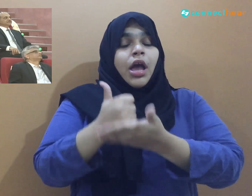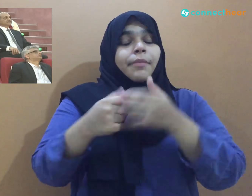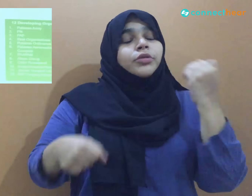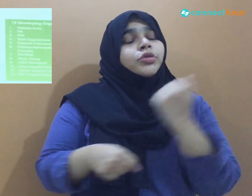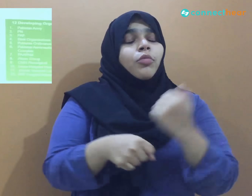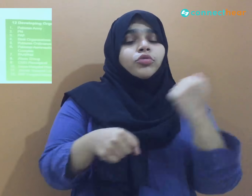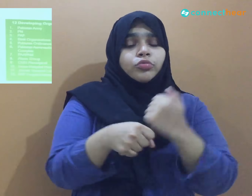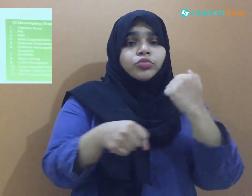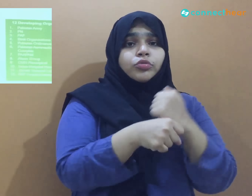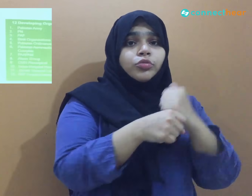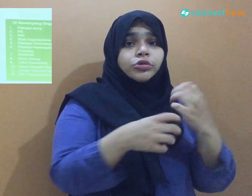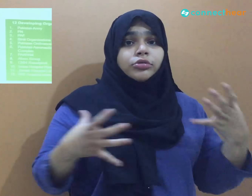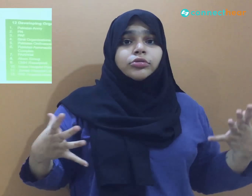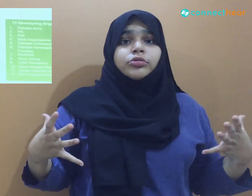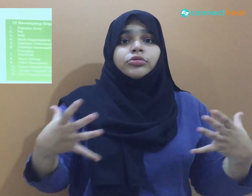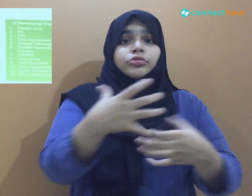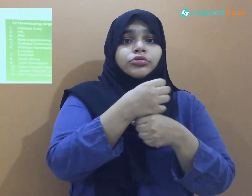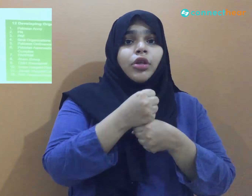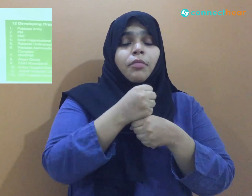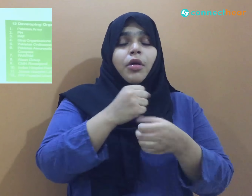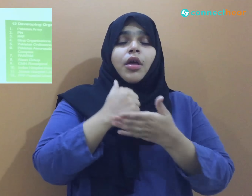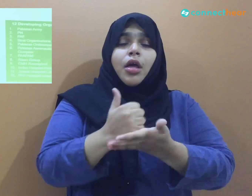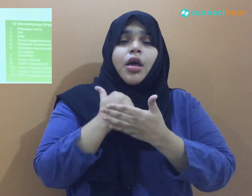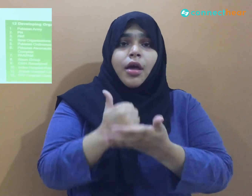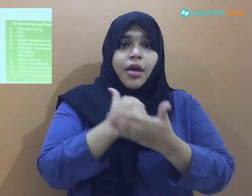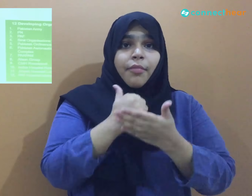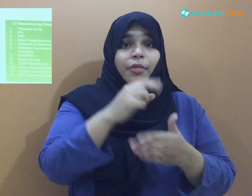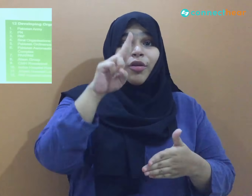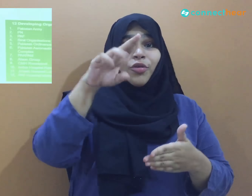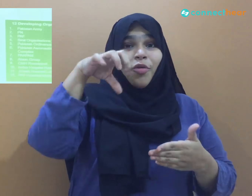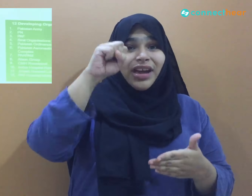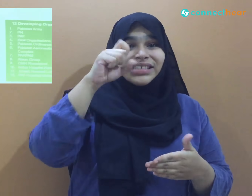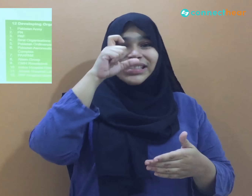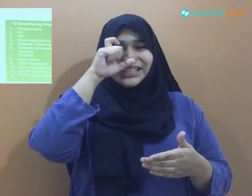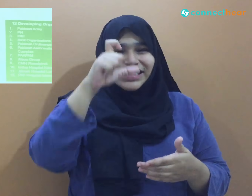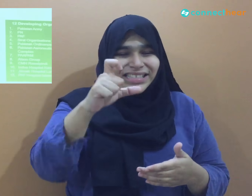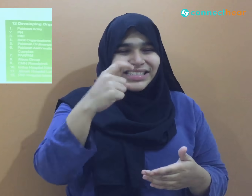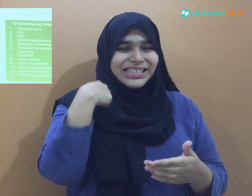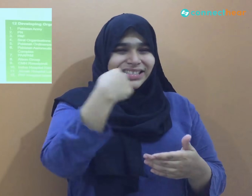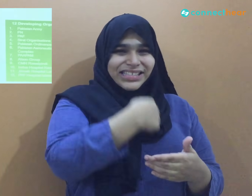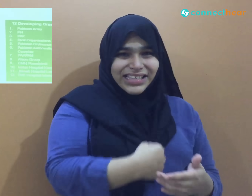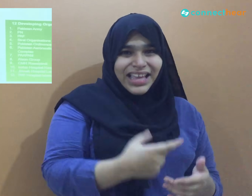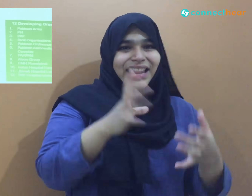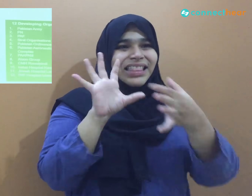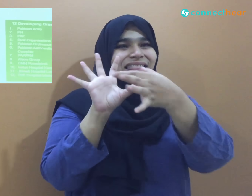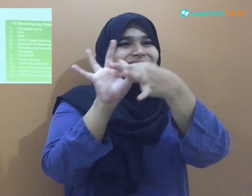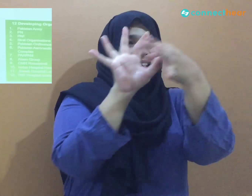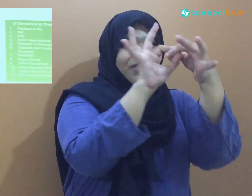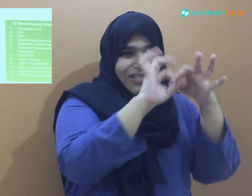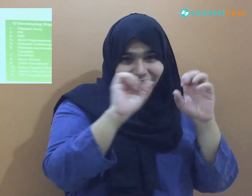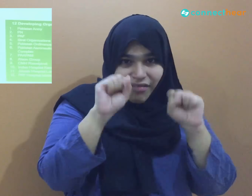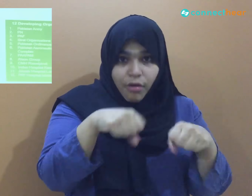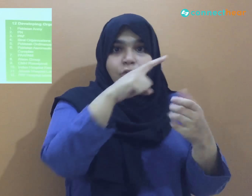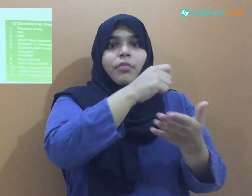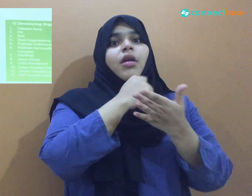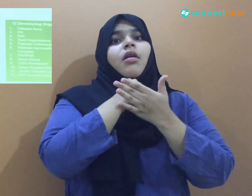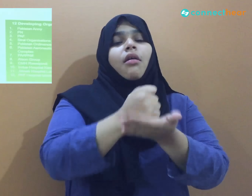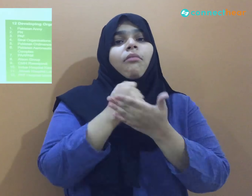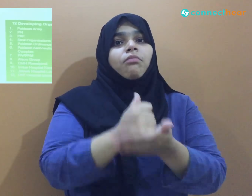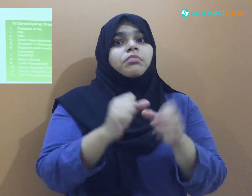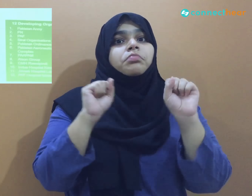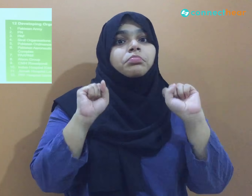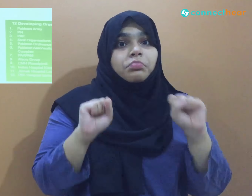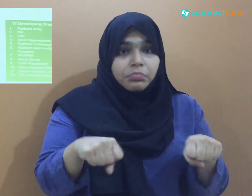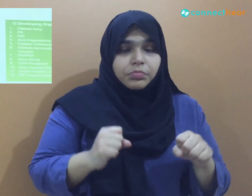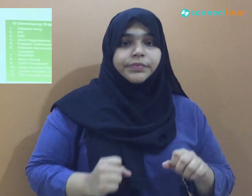کیا. امبیسیز پاکستان کی اسپیشلی جو ہماری USA, چائنا کی اور UK کی امبیسی ہے اس نے, اس کے ساتھ